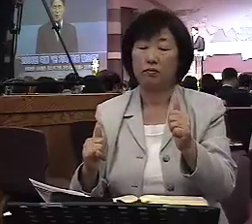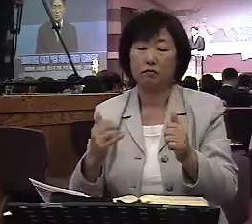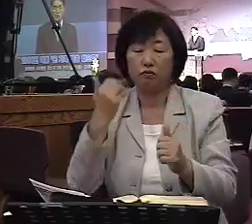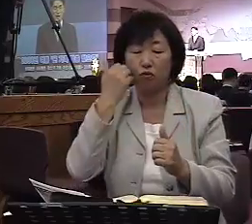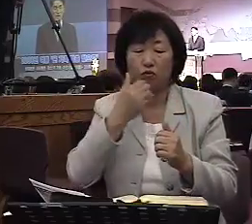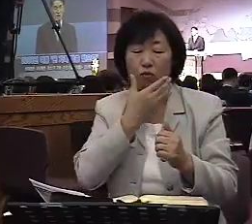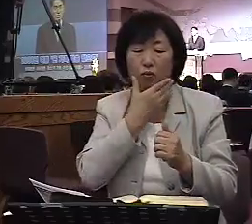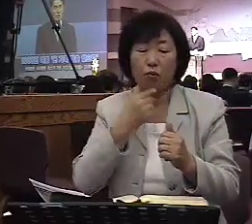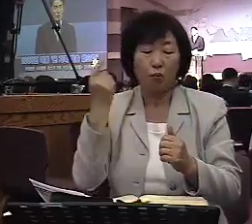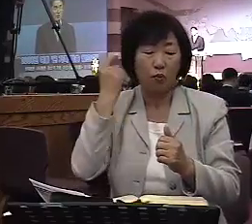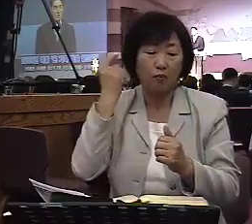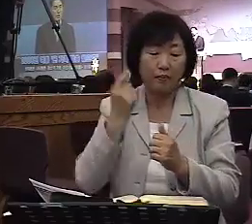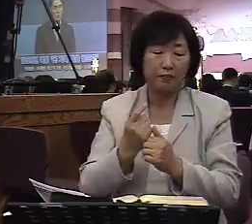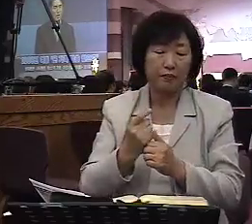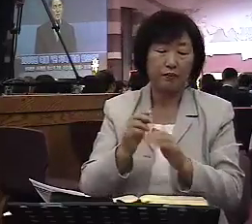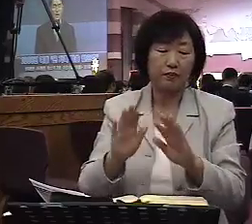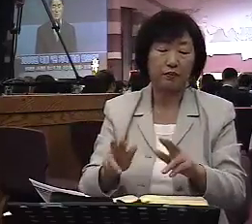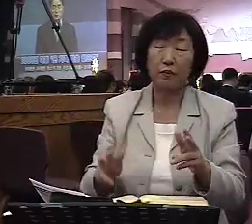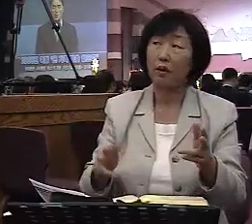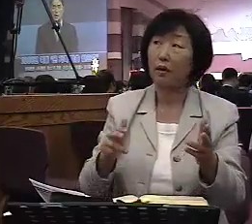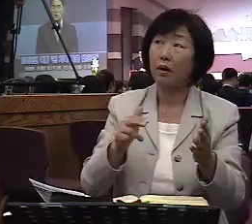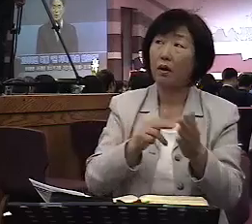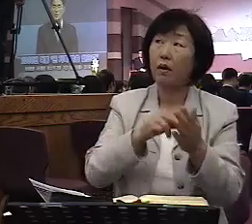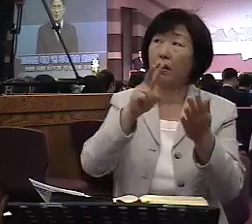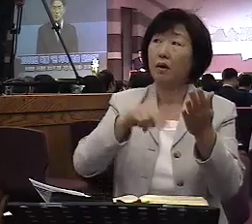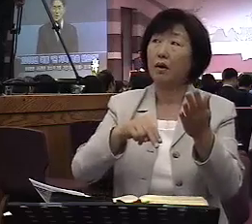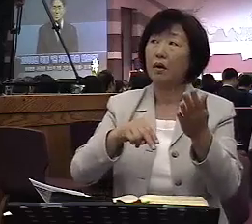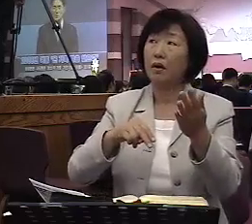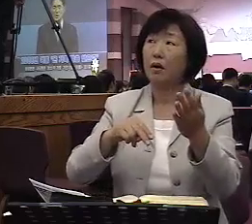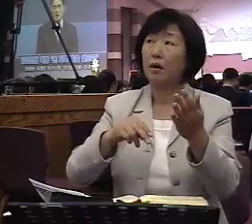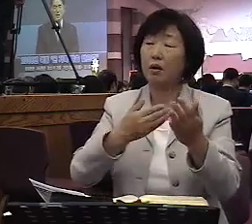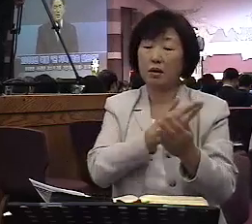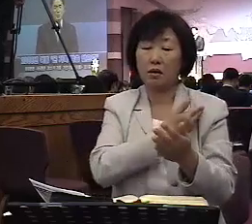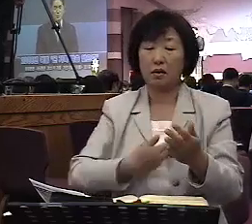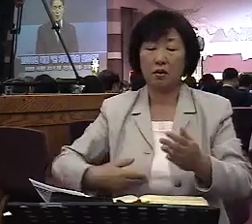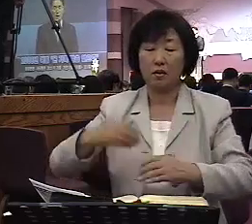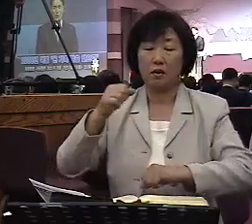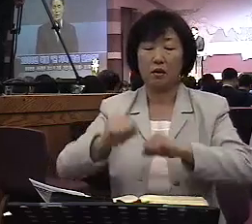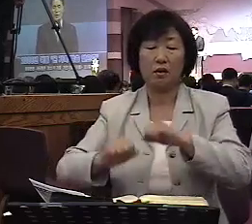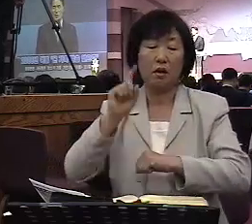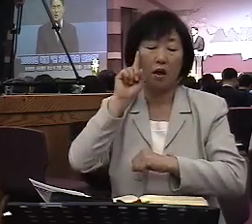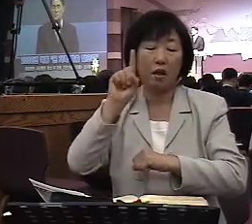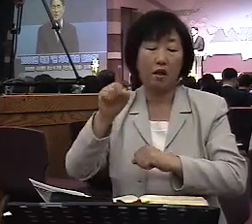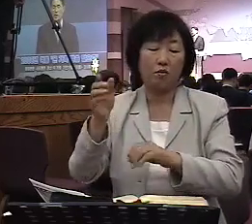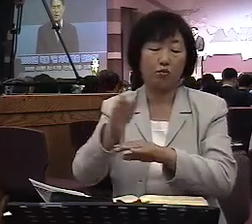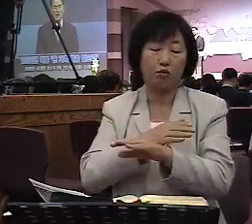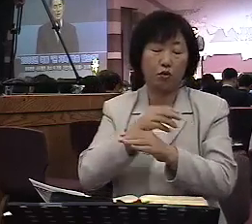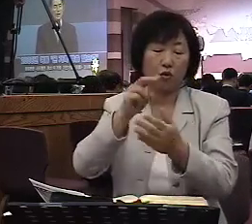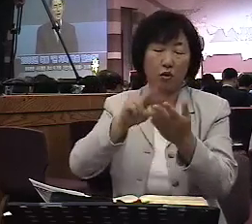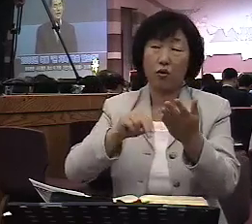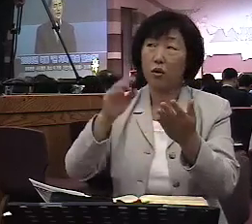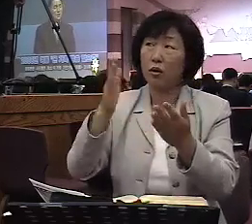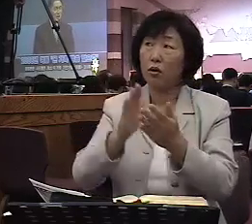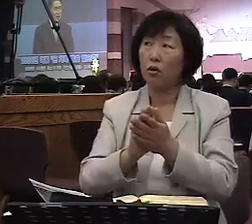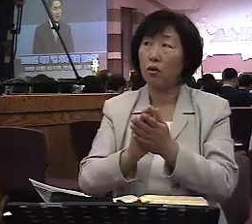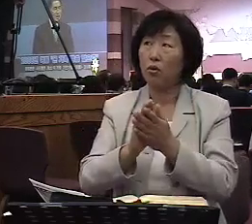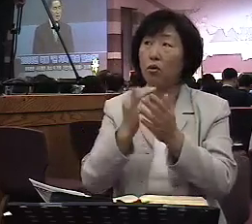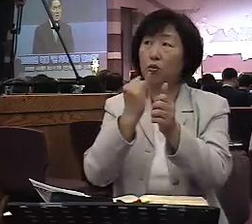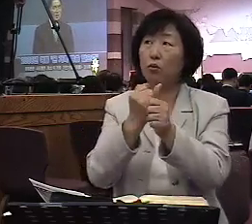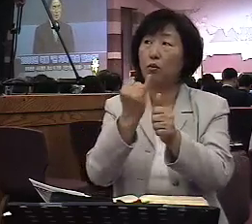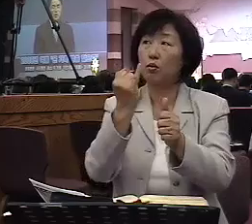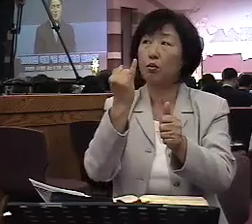한 주 동안 오늘까지 읽게 되는데요. 내일부터는 사도행전입니다. 부부와 또 자녀들이 함께 계약하기